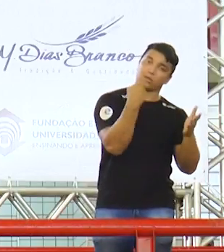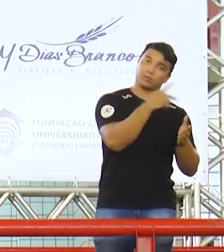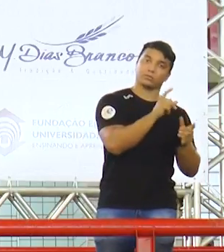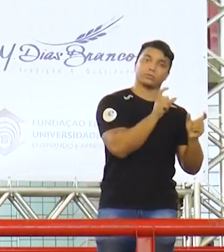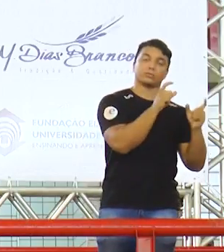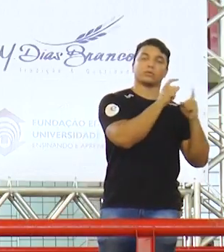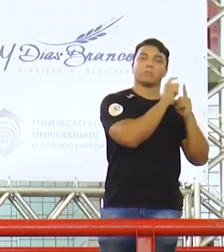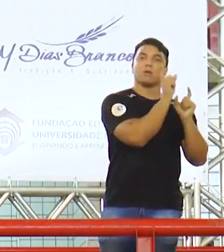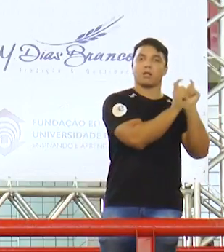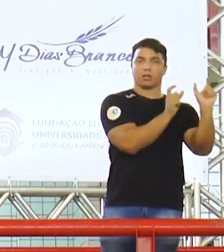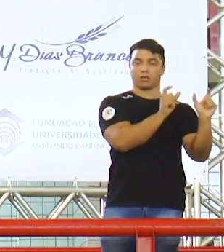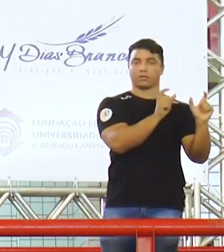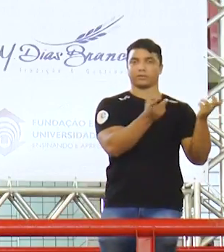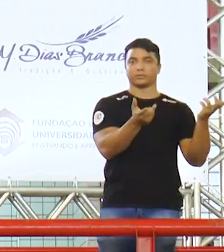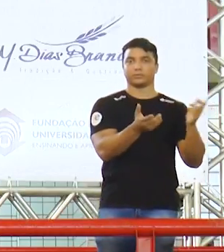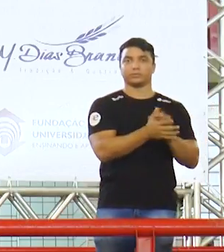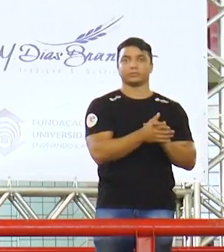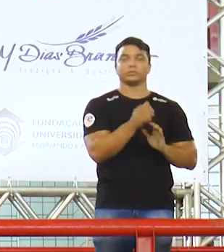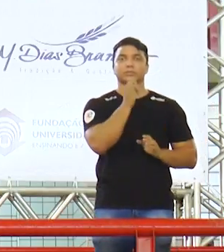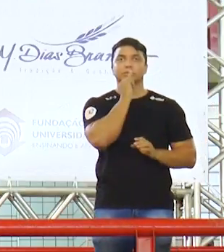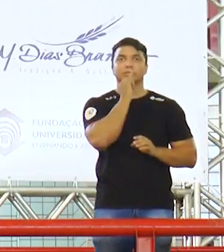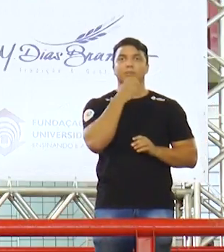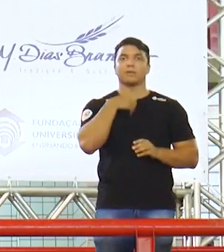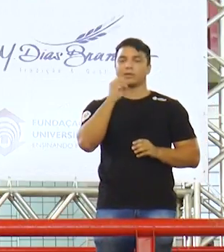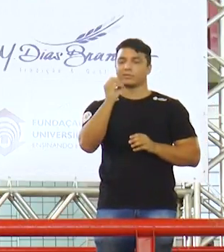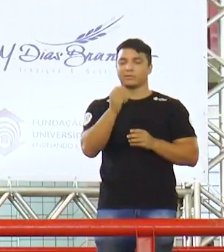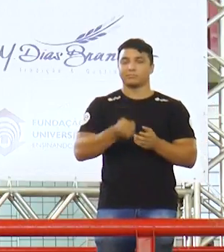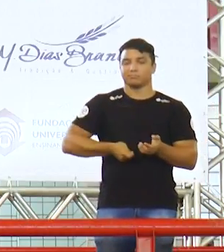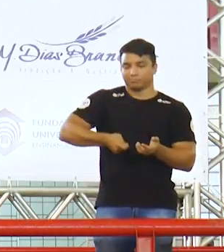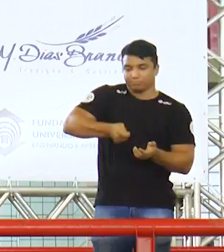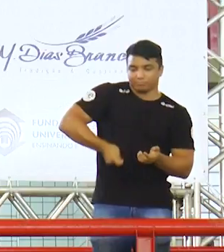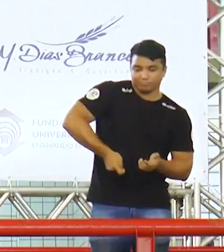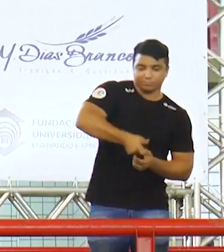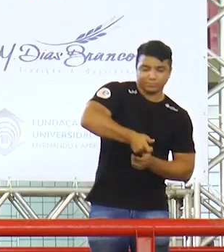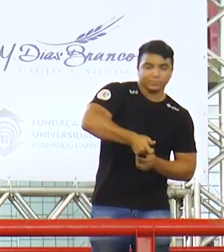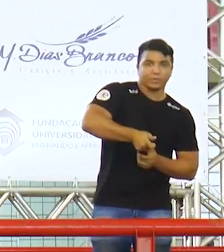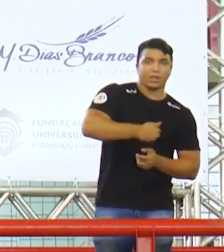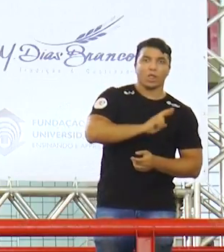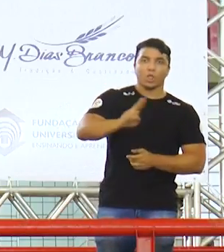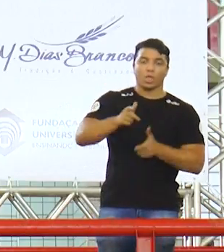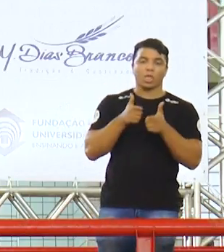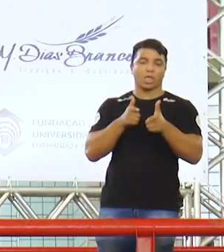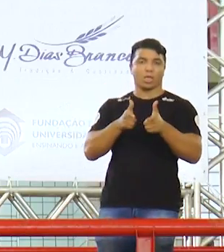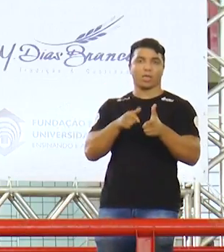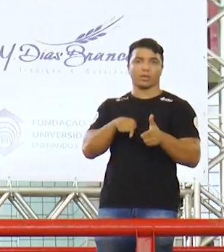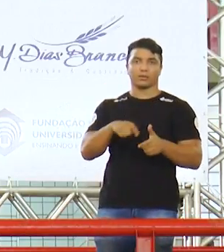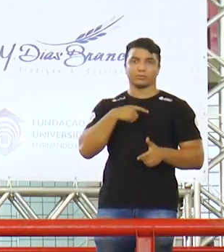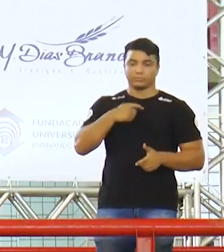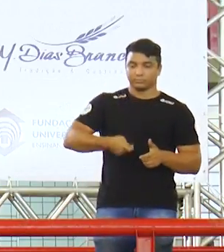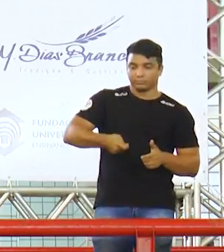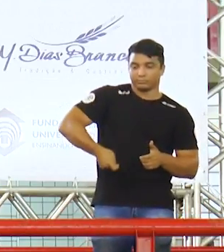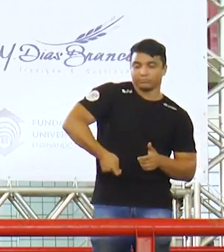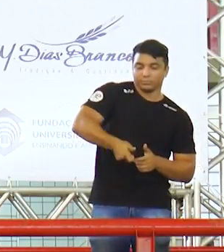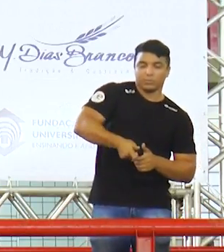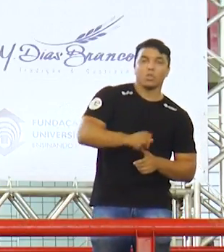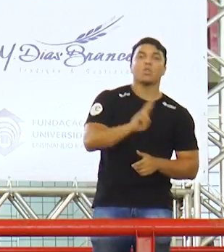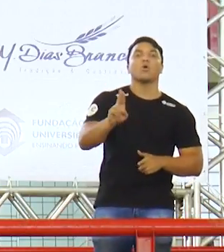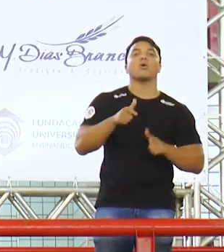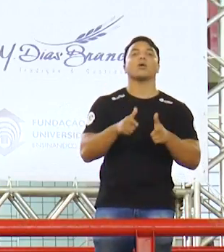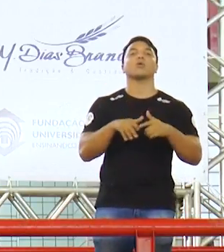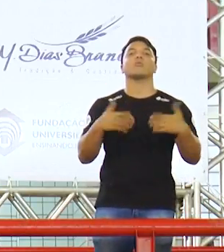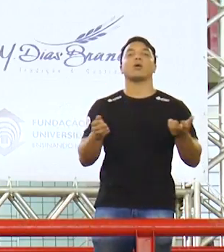palavra, aquela bolinha de vidro, que usa para brincar, fazer brincadeirinha, como que se chama